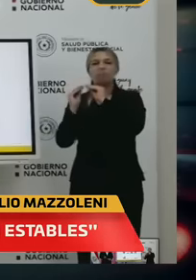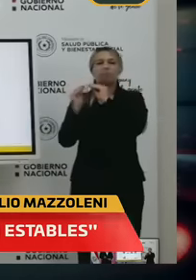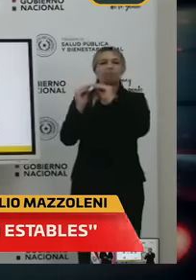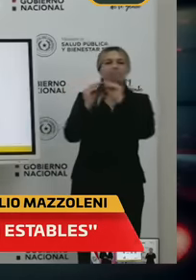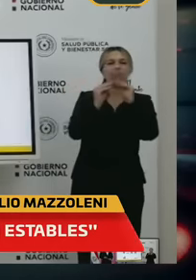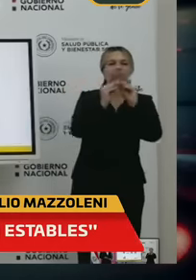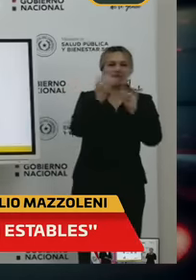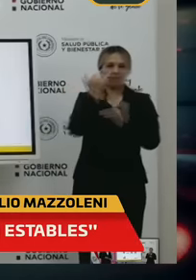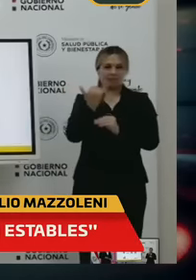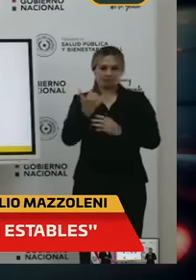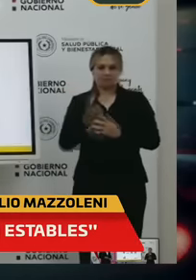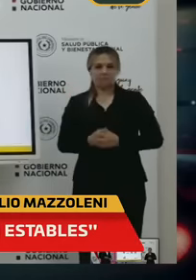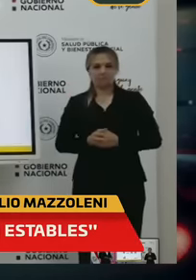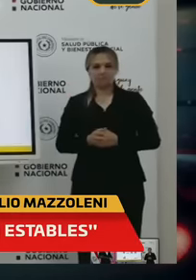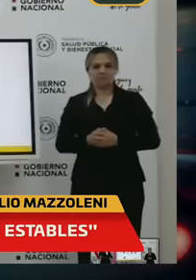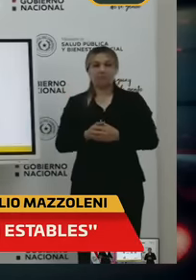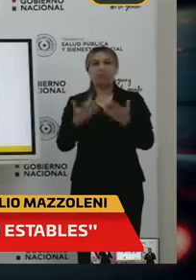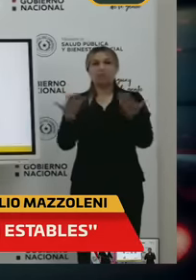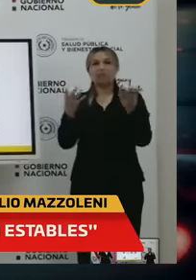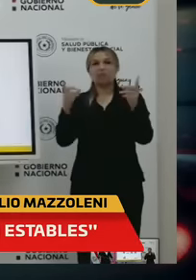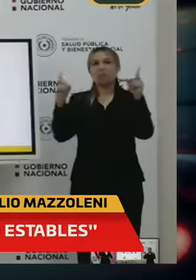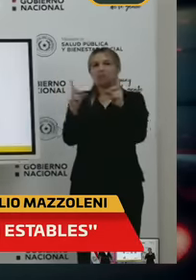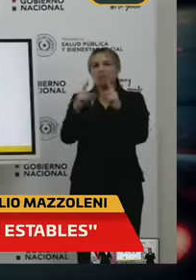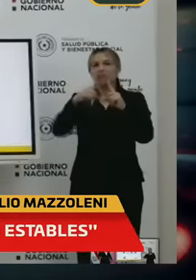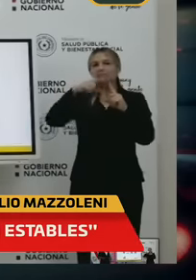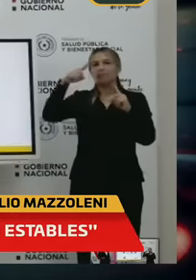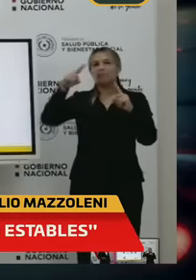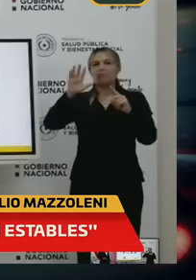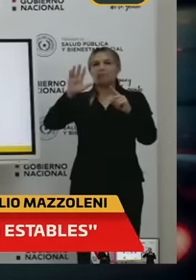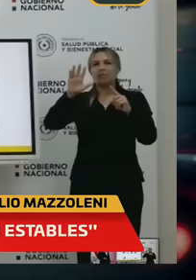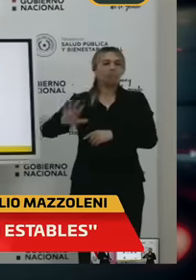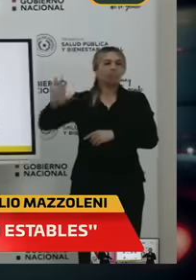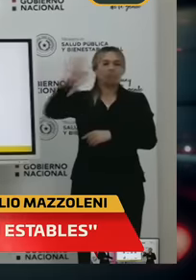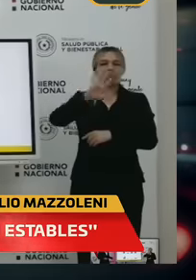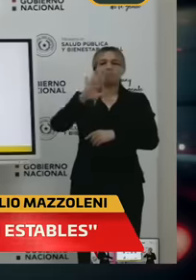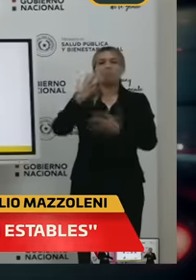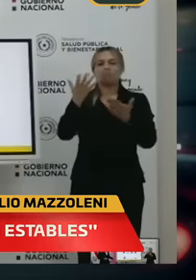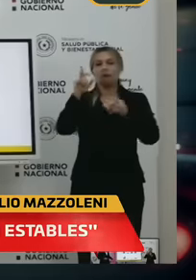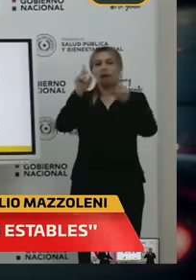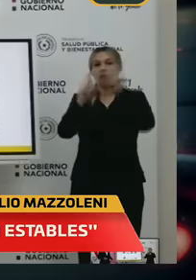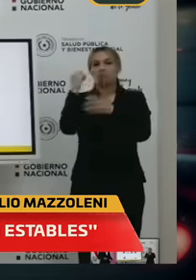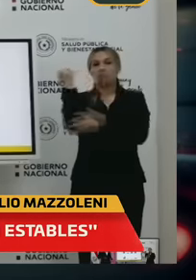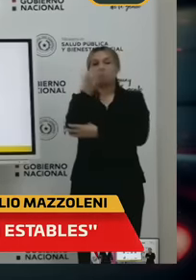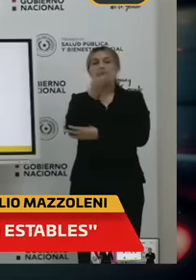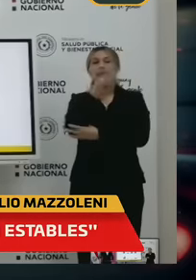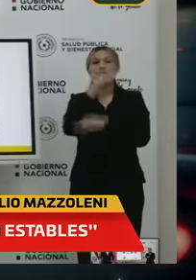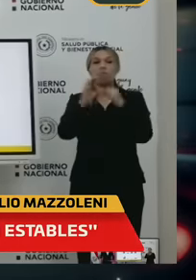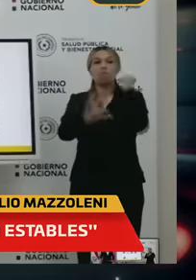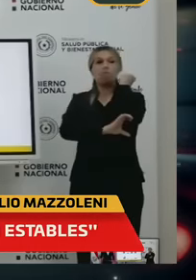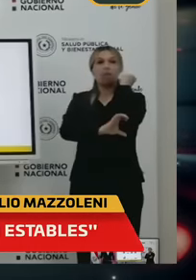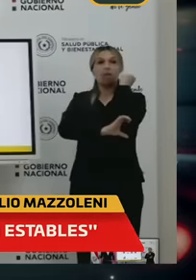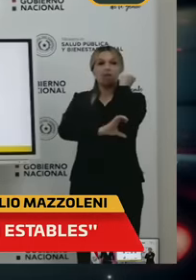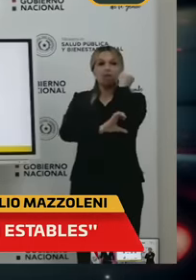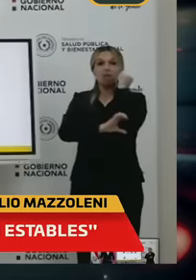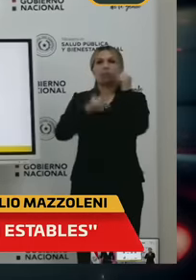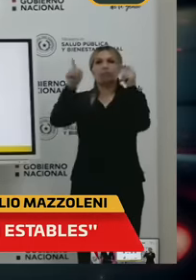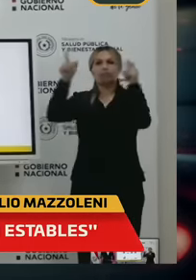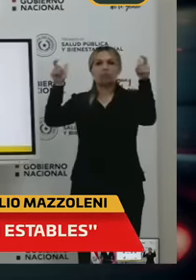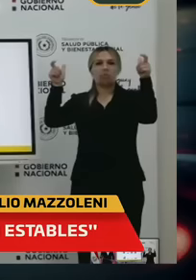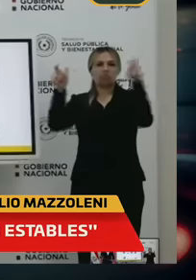casos, ¿verdad? Aquí una breve reseña a nivel del país, algunos comentarios importantes. Caguazú, que tiene un